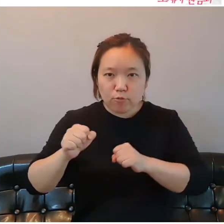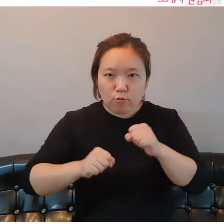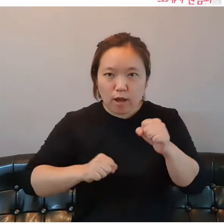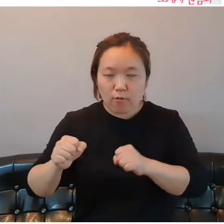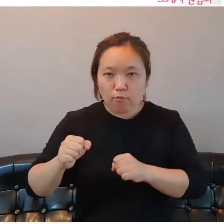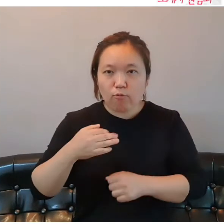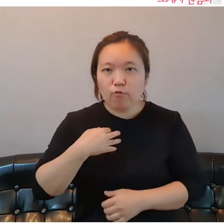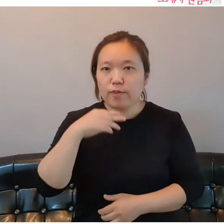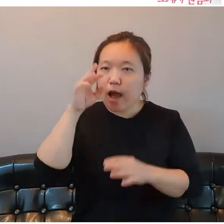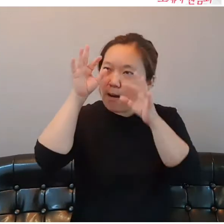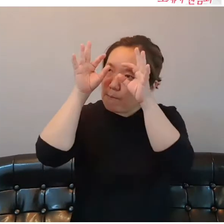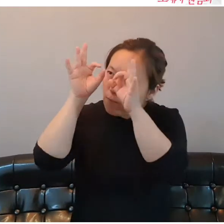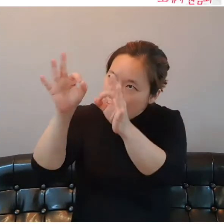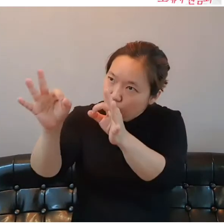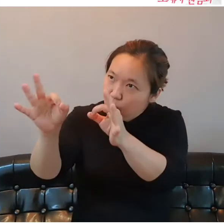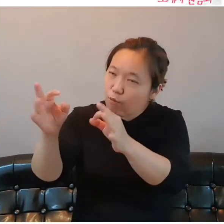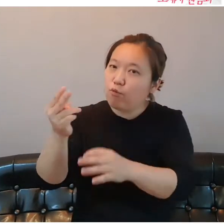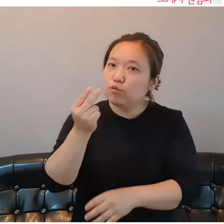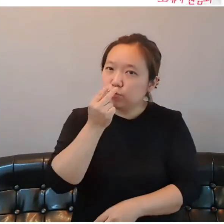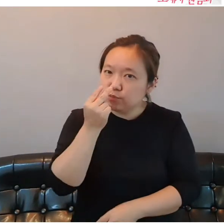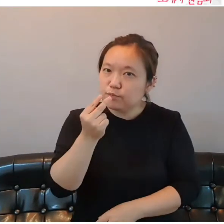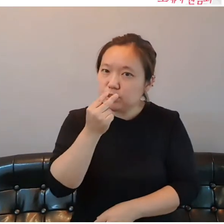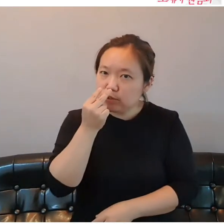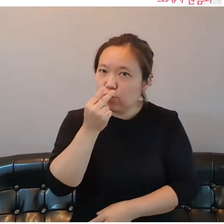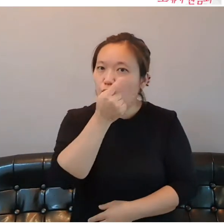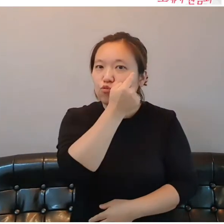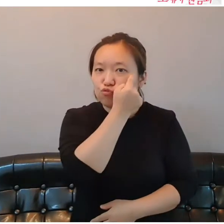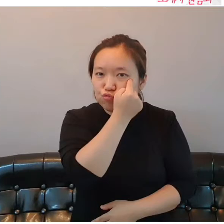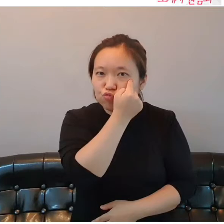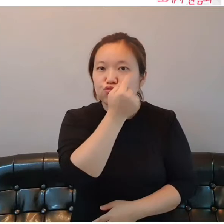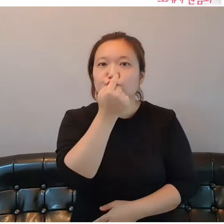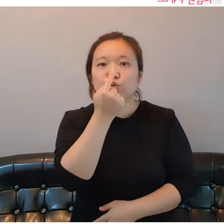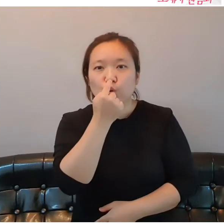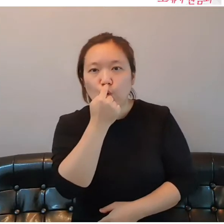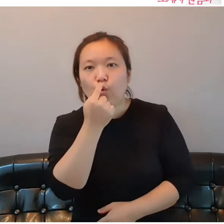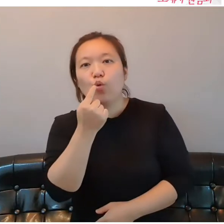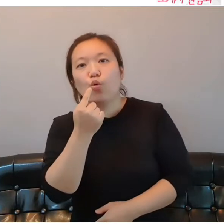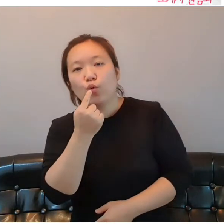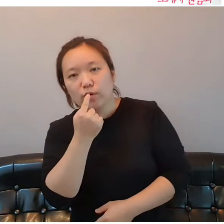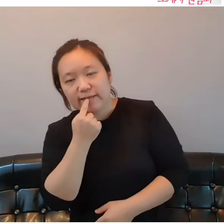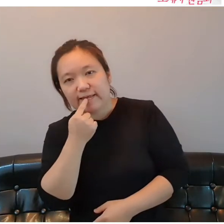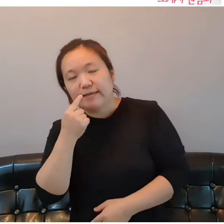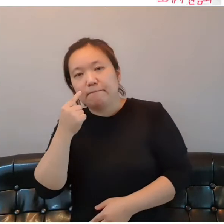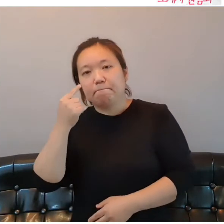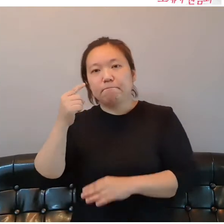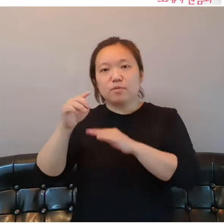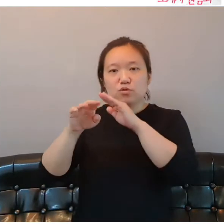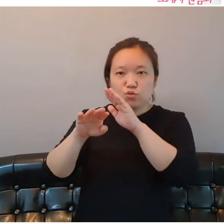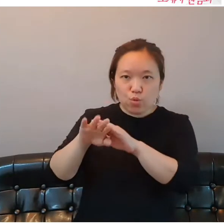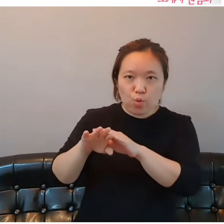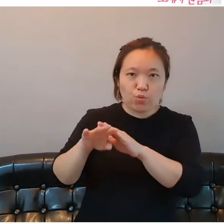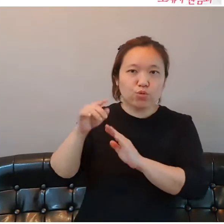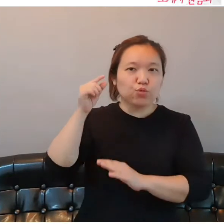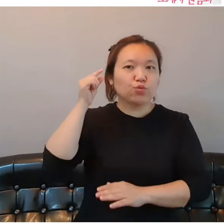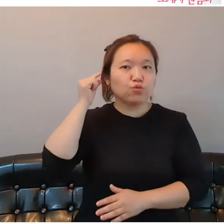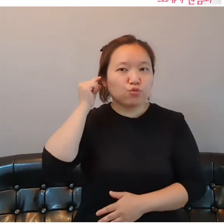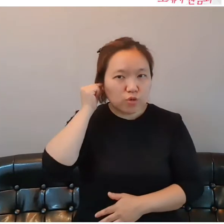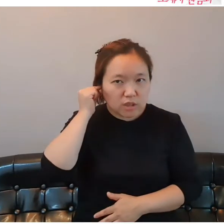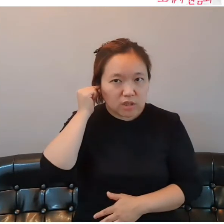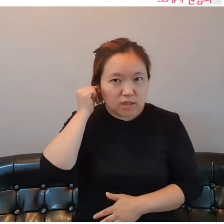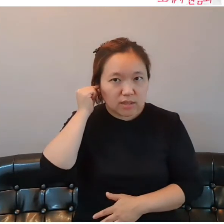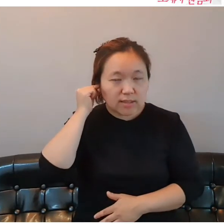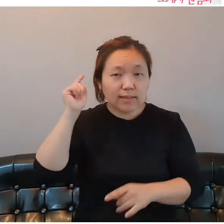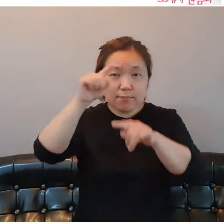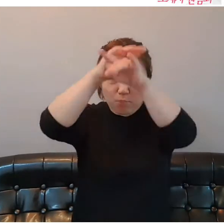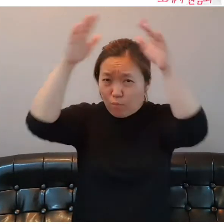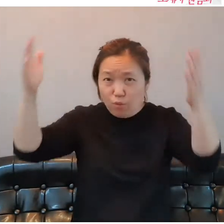눈이 보이지만 내가 본다라고도 합니다. 그러니까 몸에는 눈도 있고 귀도 있고